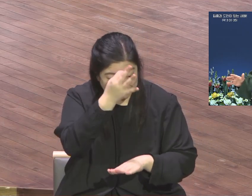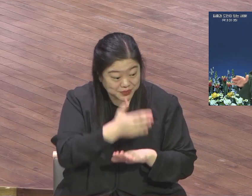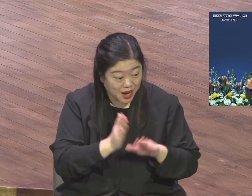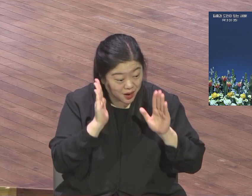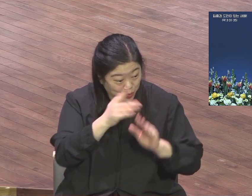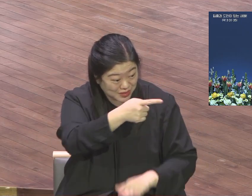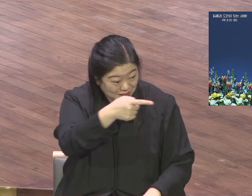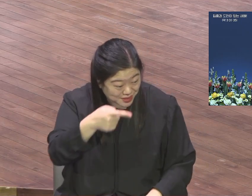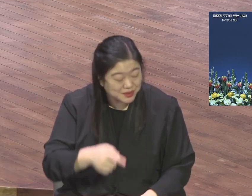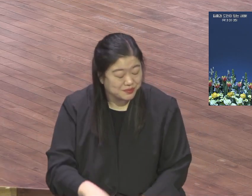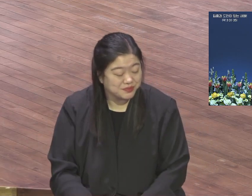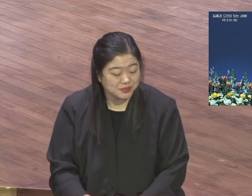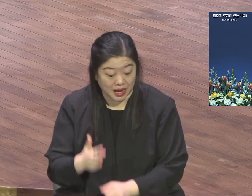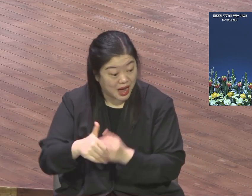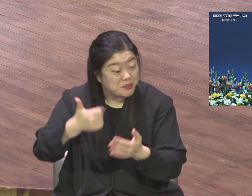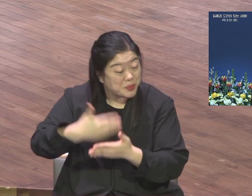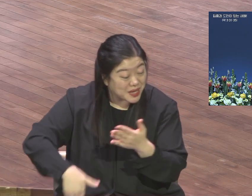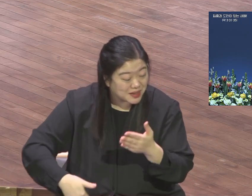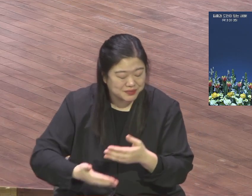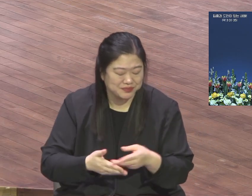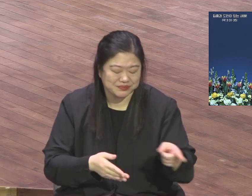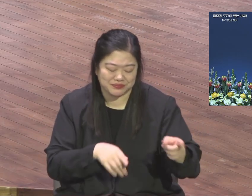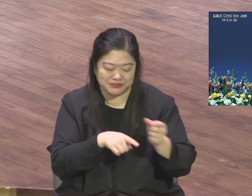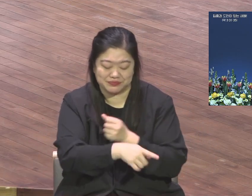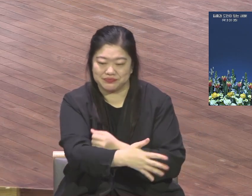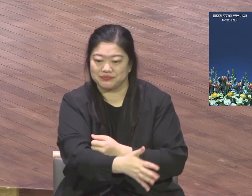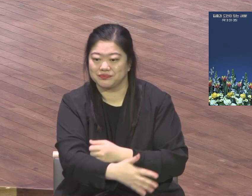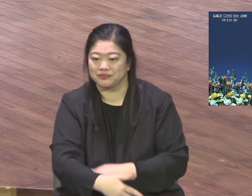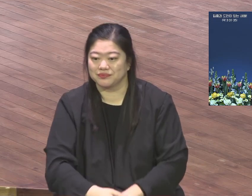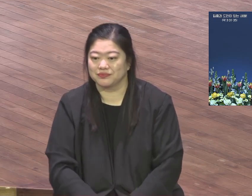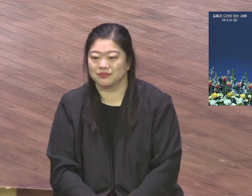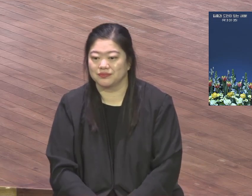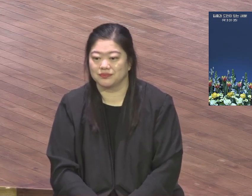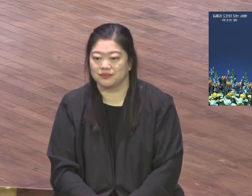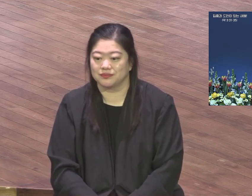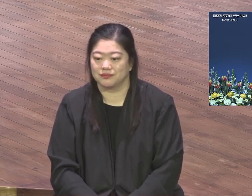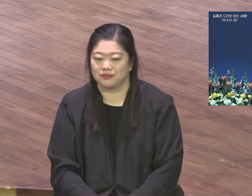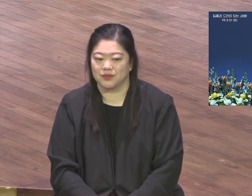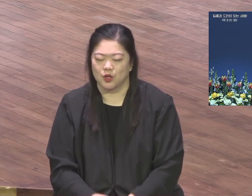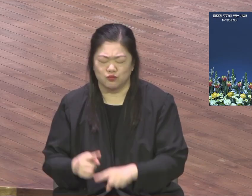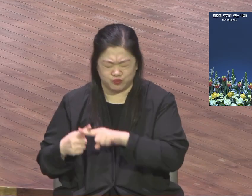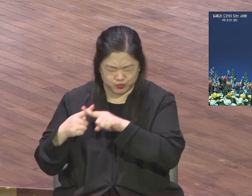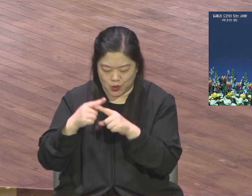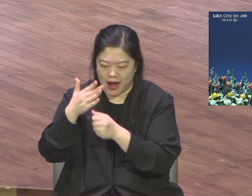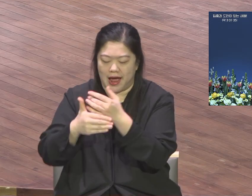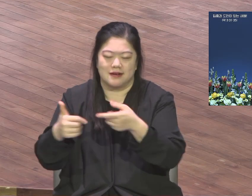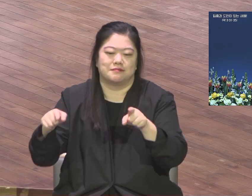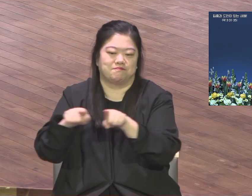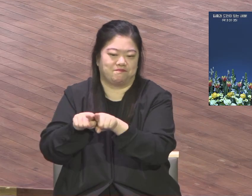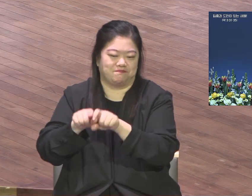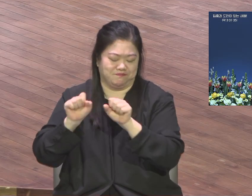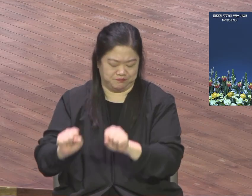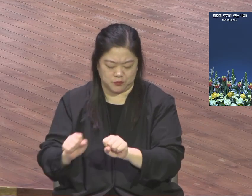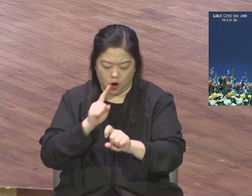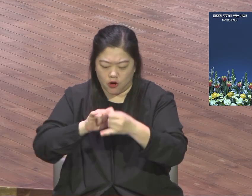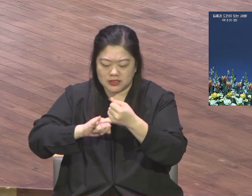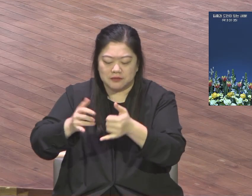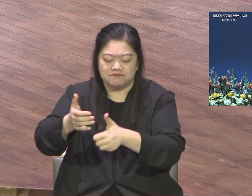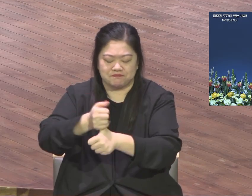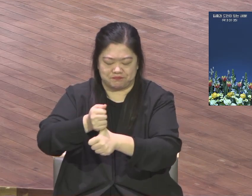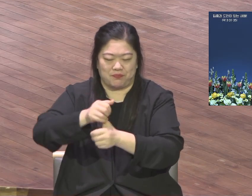안 됩니다. 여러분이 언약 잡고 언약 속에서 실천되어지는 렘넌트. 그래서 여러분